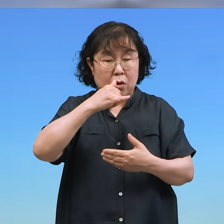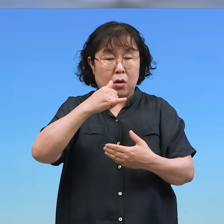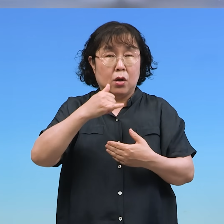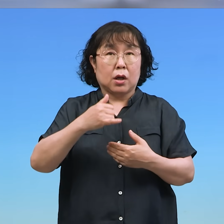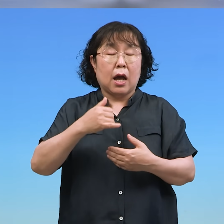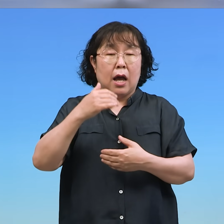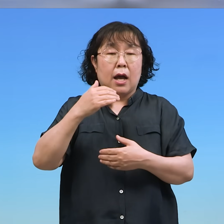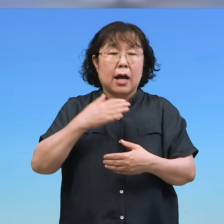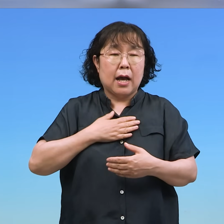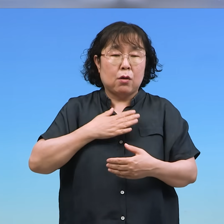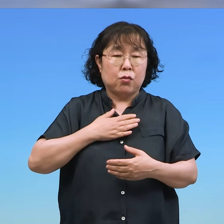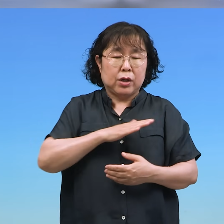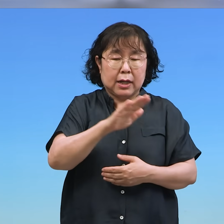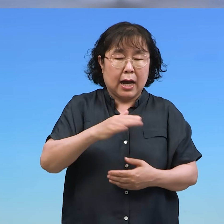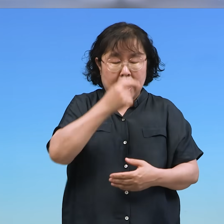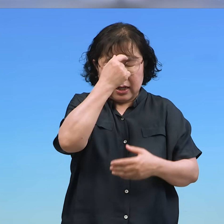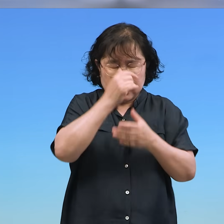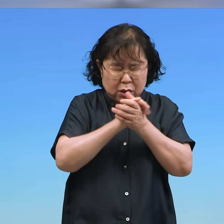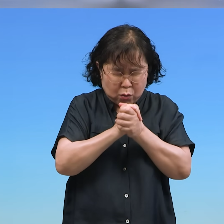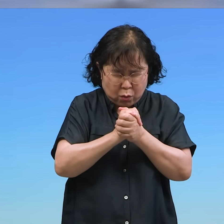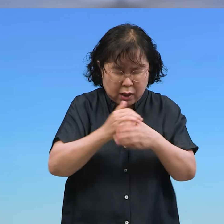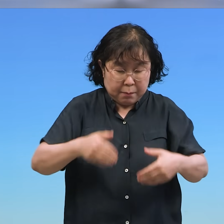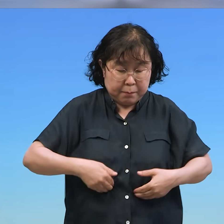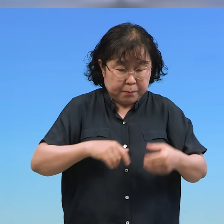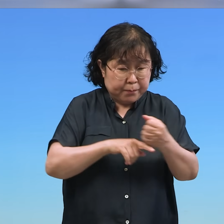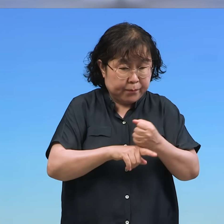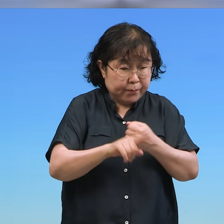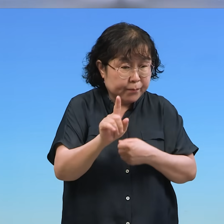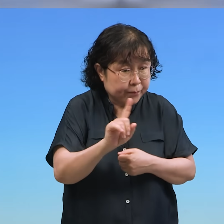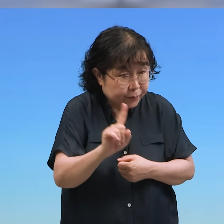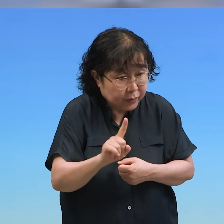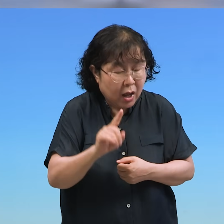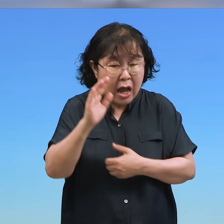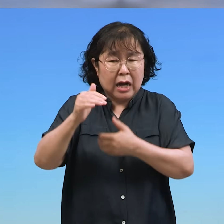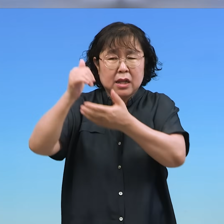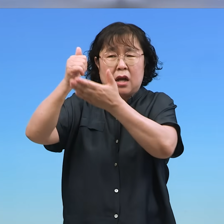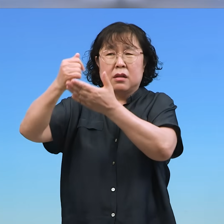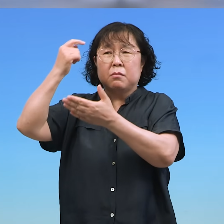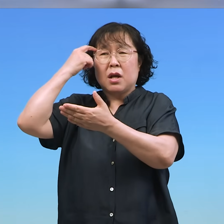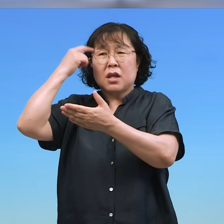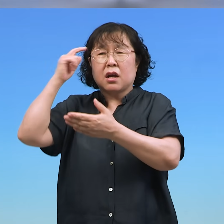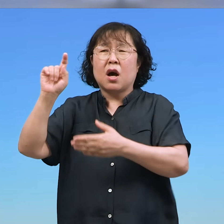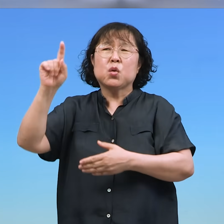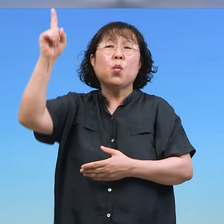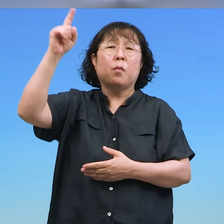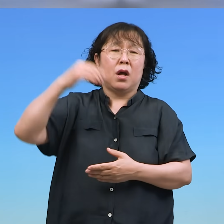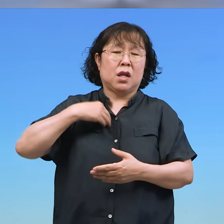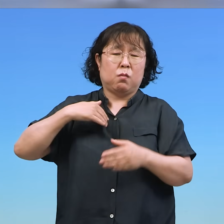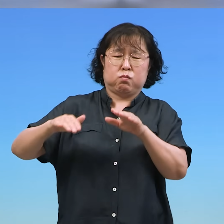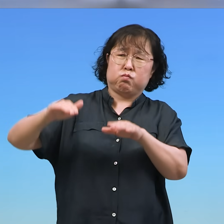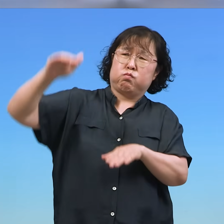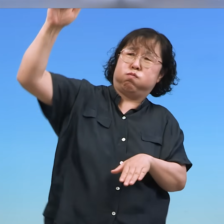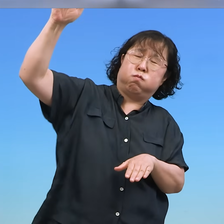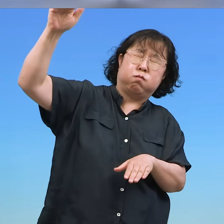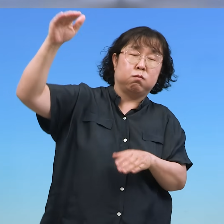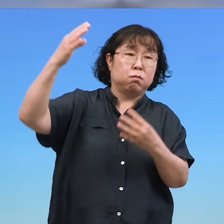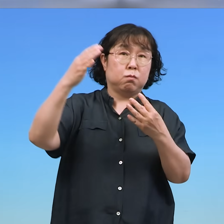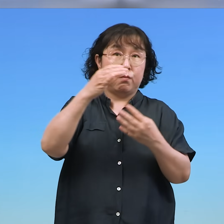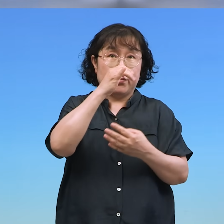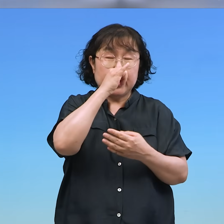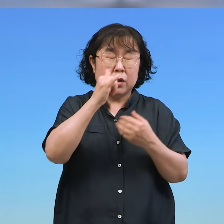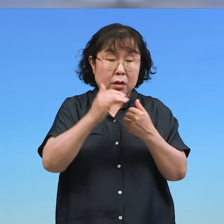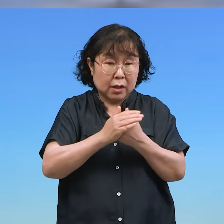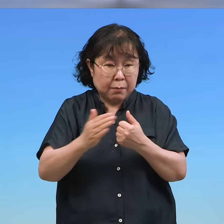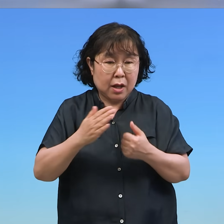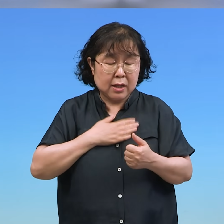격차가 너무 심하게 벌어져요. 그래서 그냥 내버려 두면은 그 주옥 같은 복음의 말씀이 선포돼도 자기